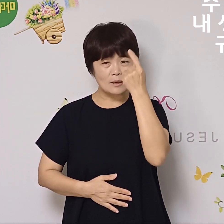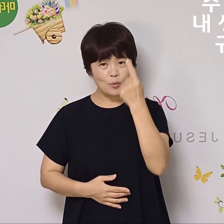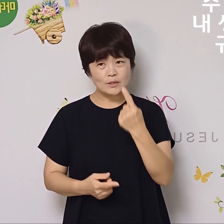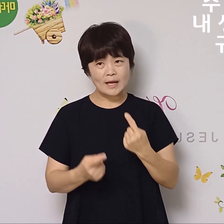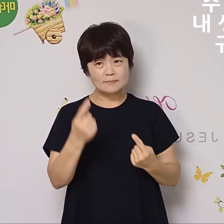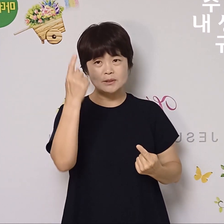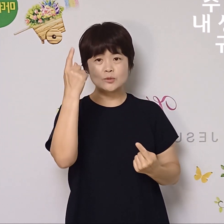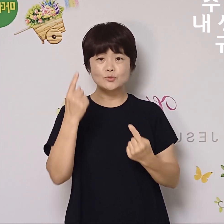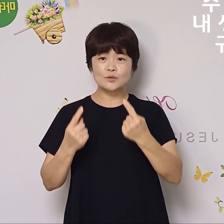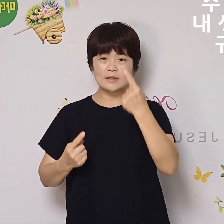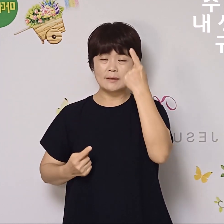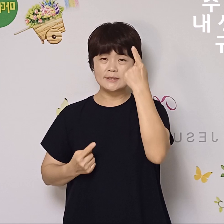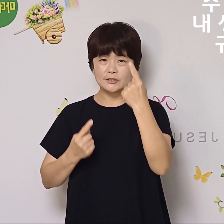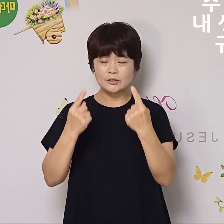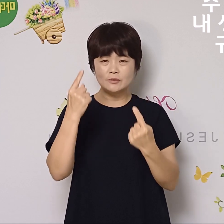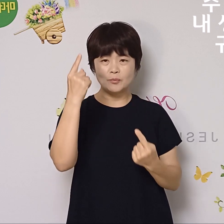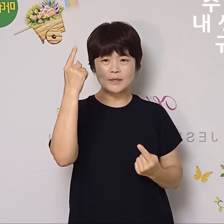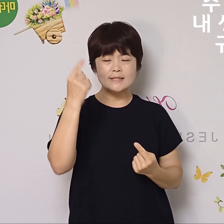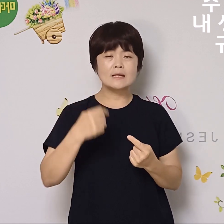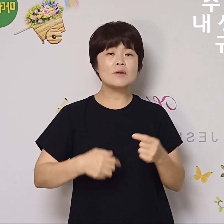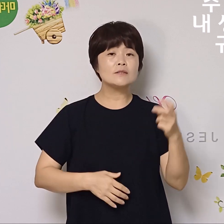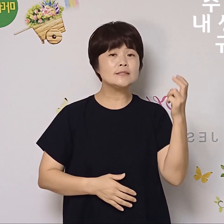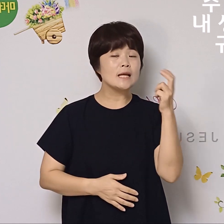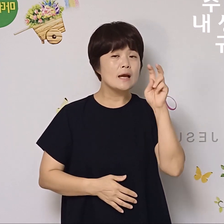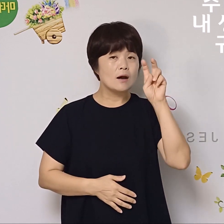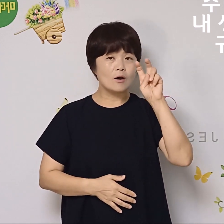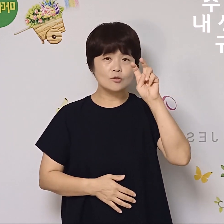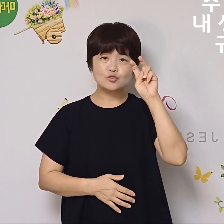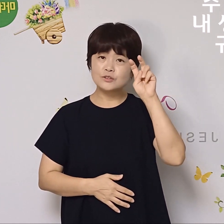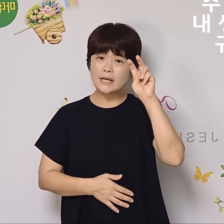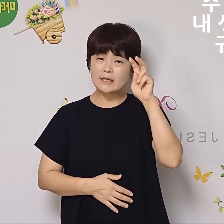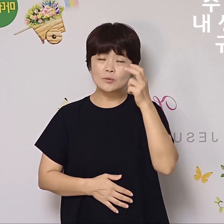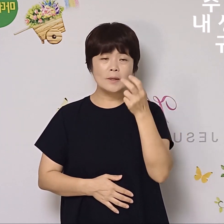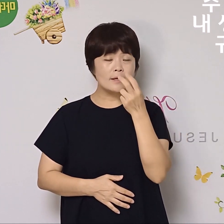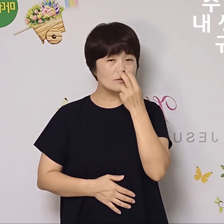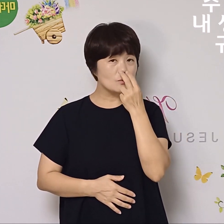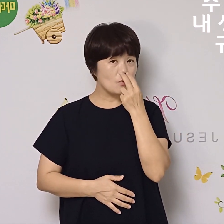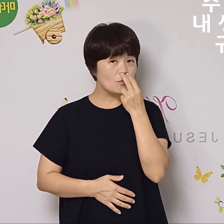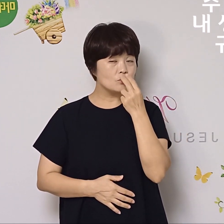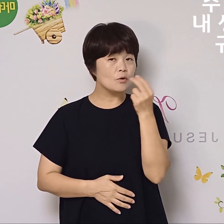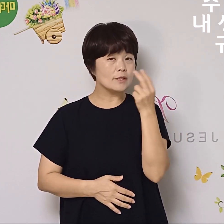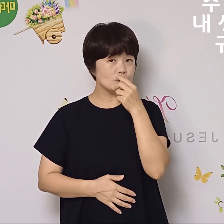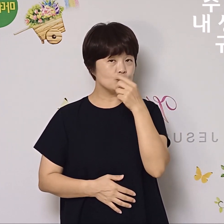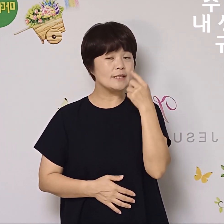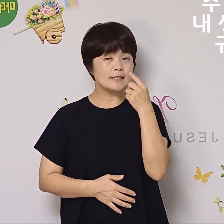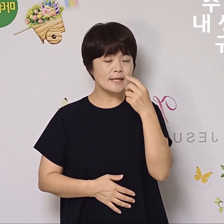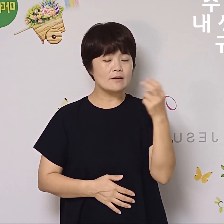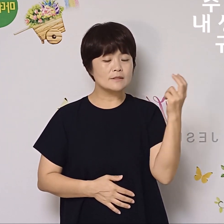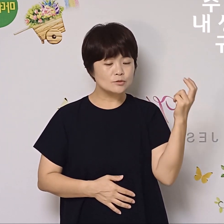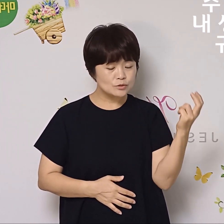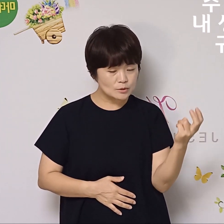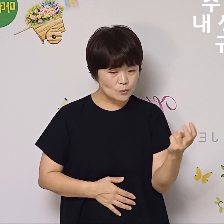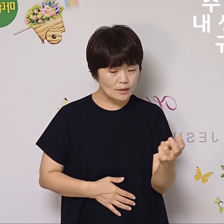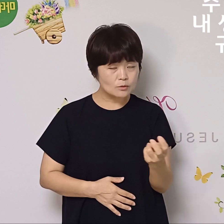보다 비교수와 나왔었죠. 보다 생명은 두 개의 손가락으로 코 구멍이 두 개잖아요. 그러니까 두 개의 손가락으로